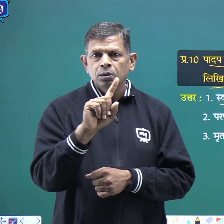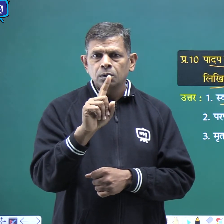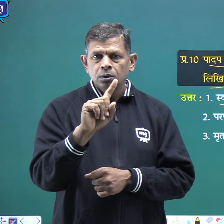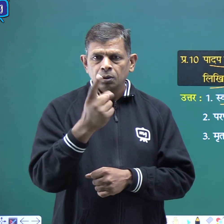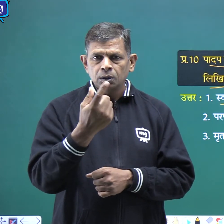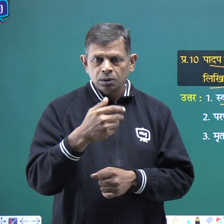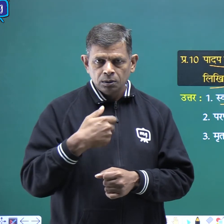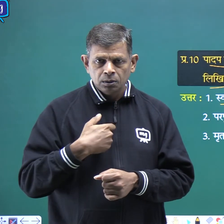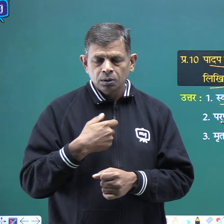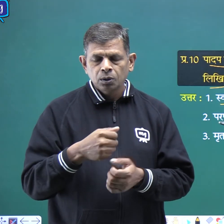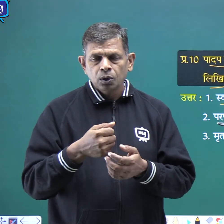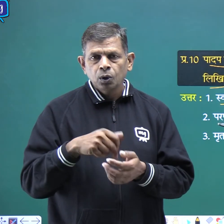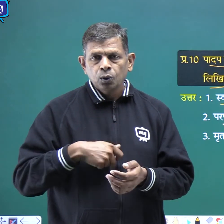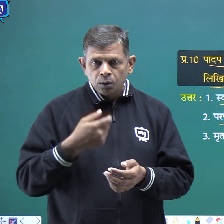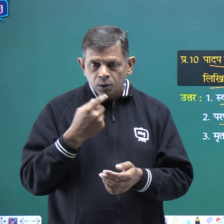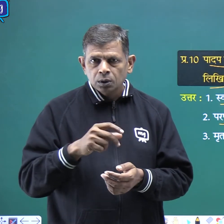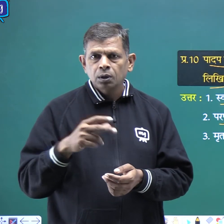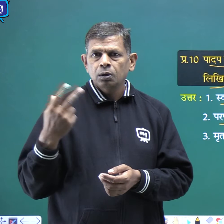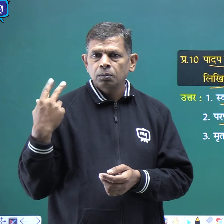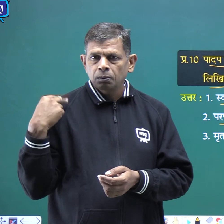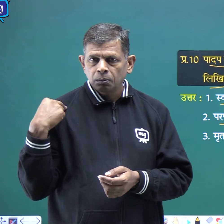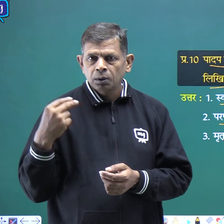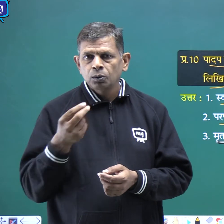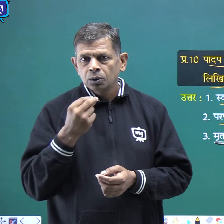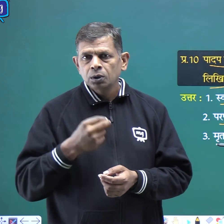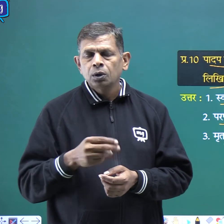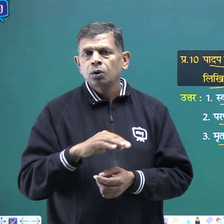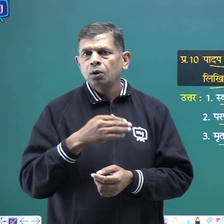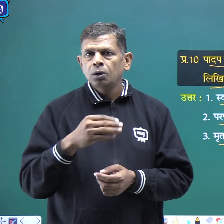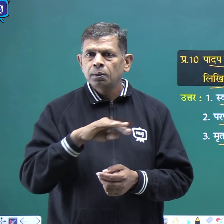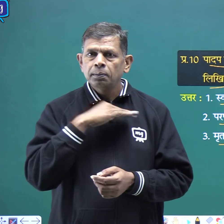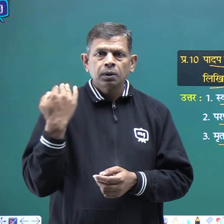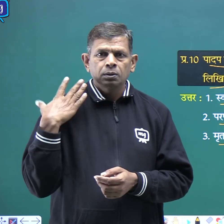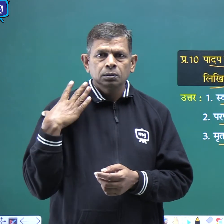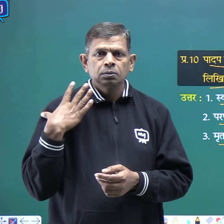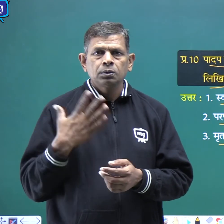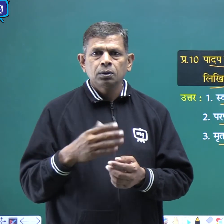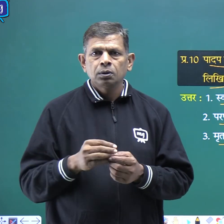स्वपोषण, परपोषण, मृतजीवी पोषण।